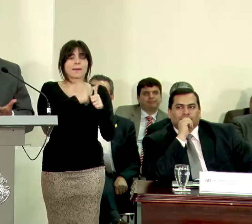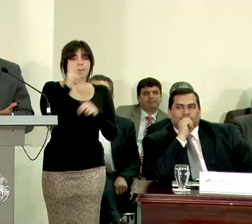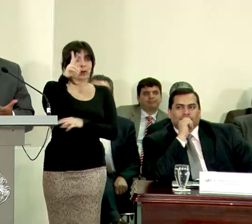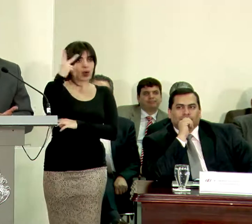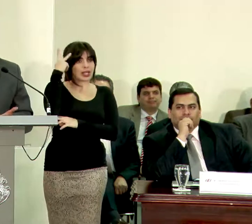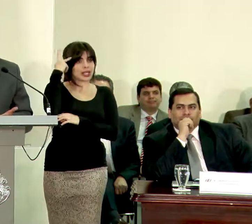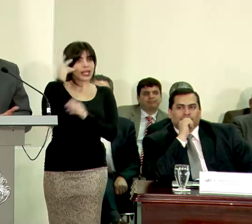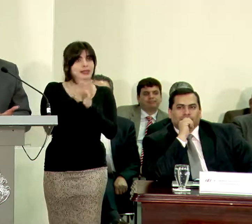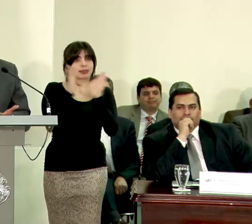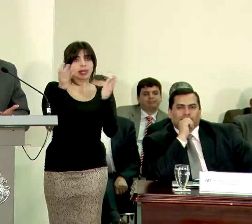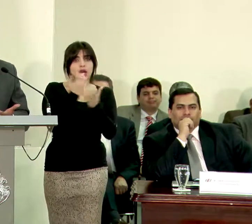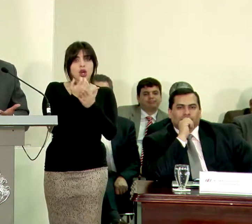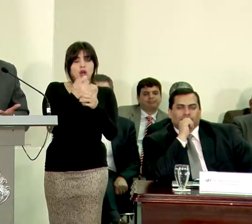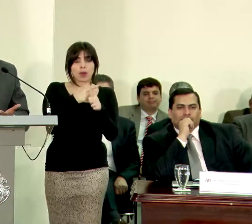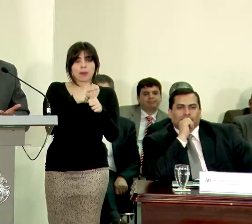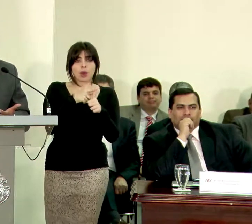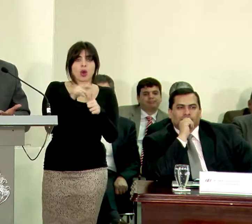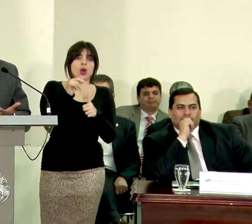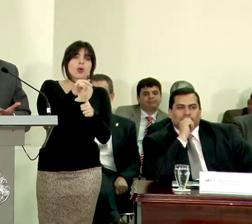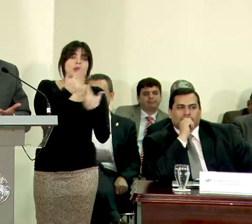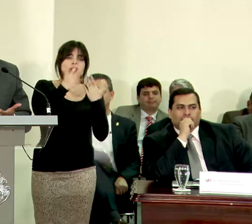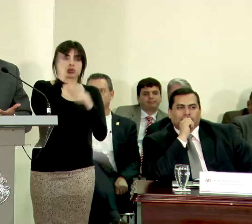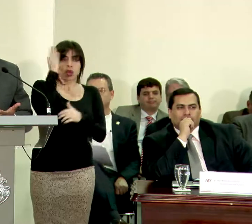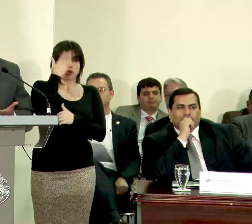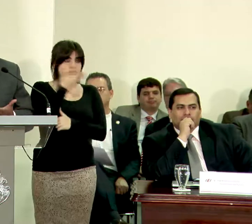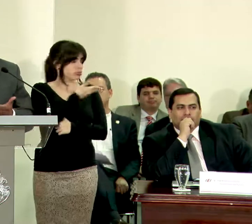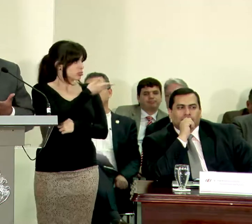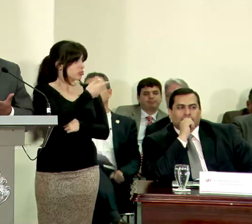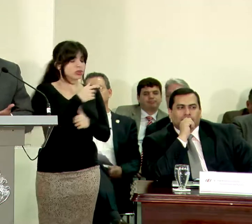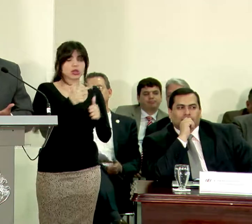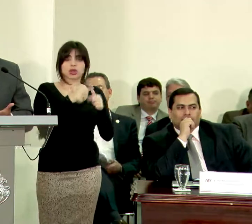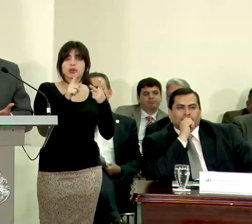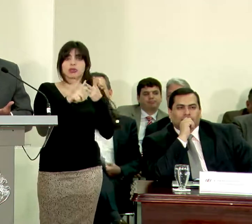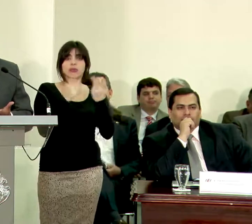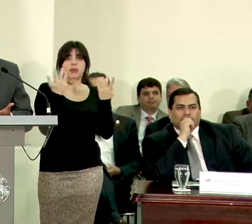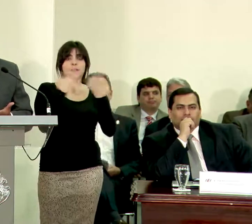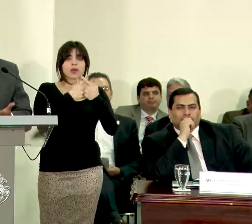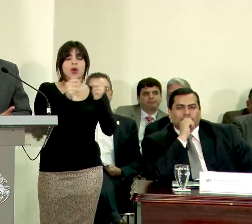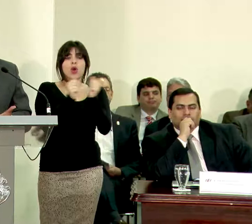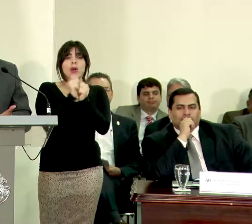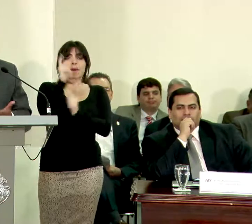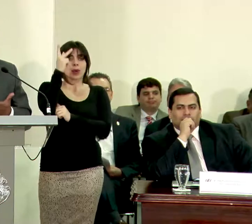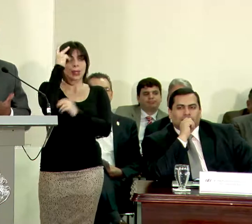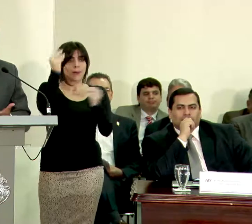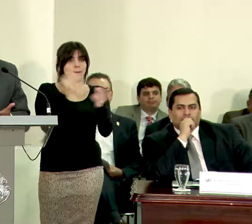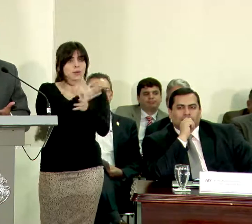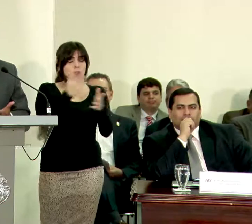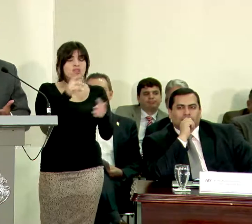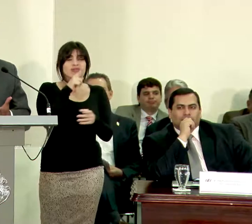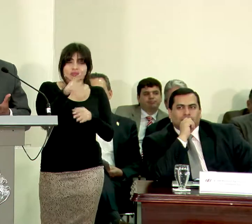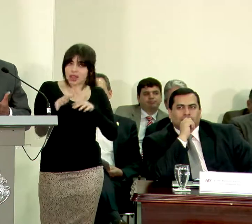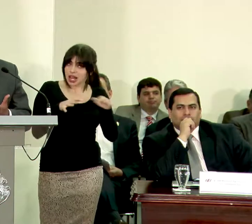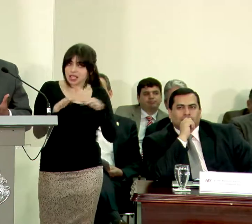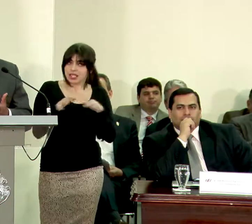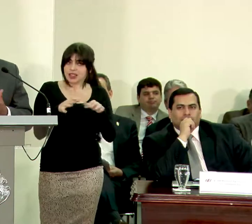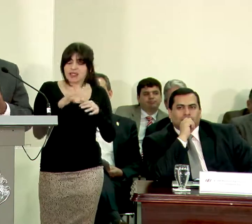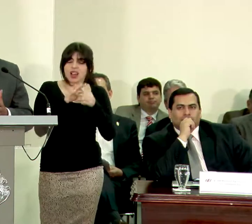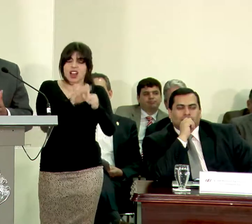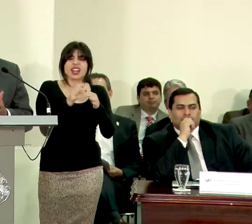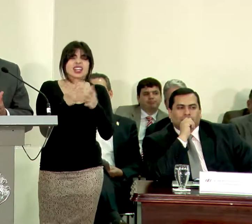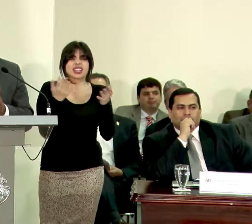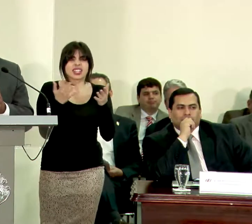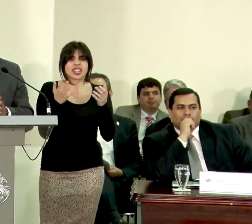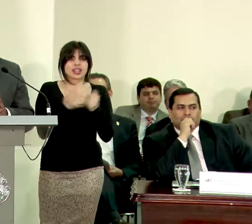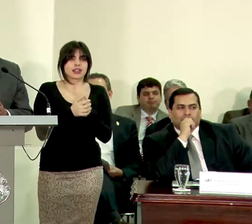políticas macroeconómicas, como han sido expuestas aquí, combinadas con política pública activa en términos